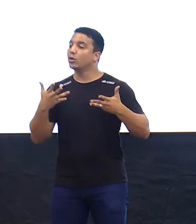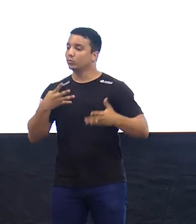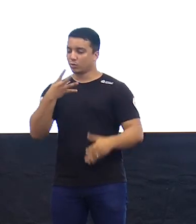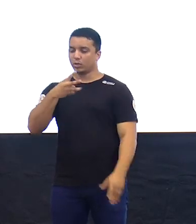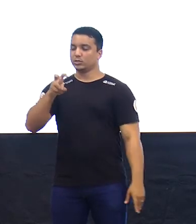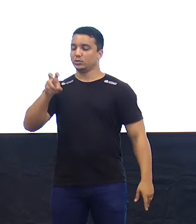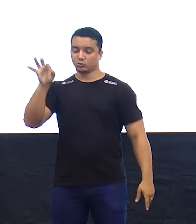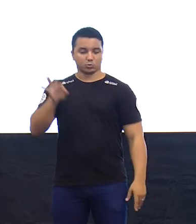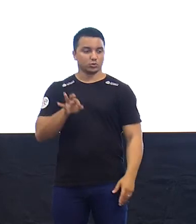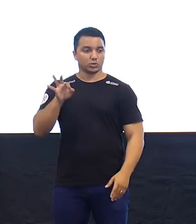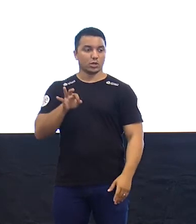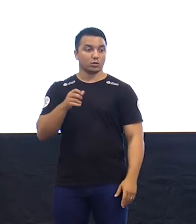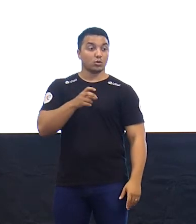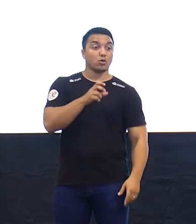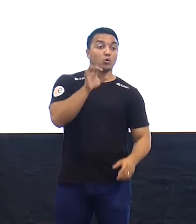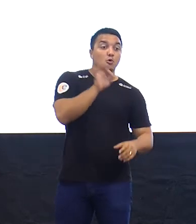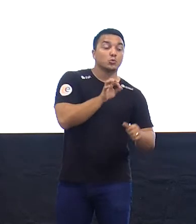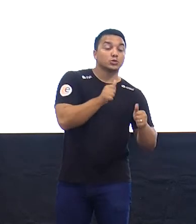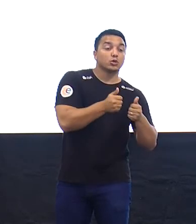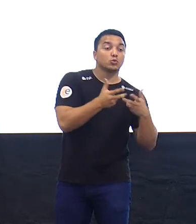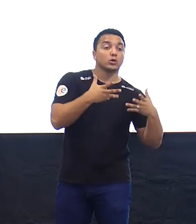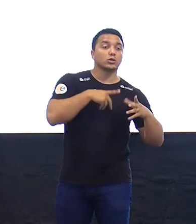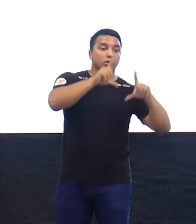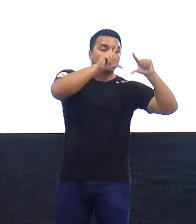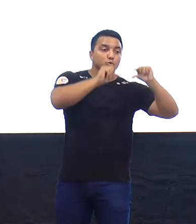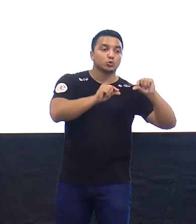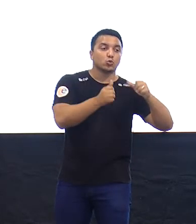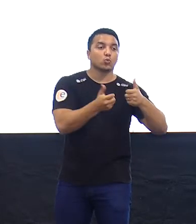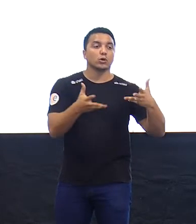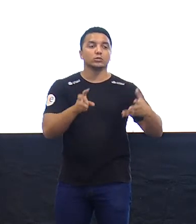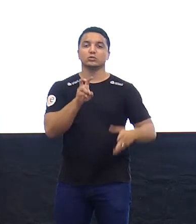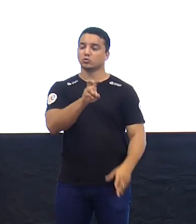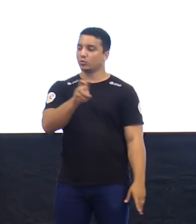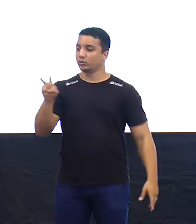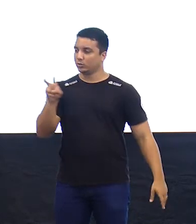45%. Quantos por cento de luz vai reduzir?